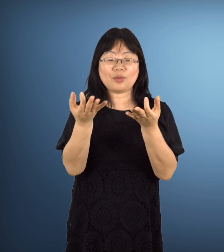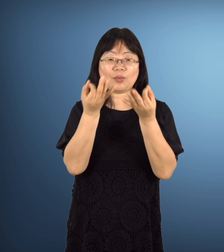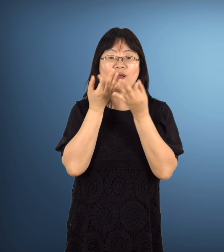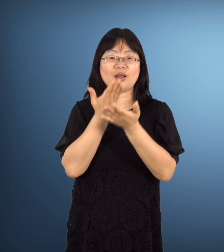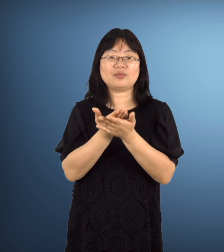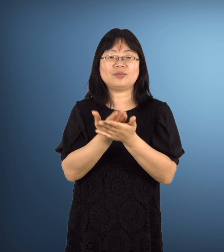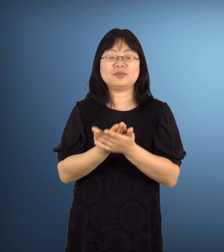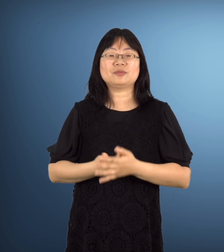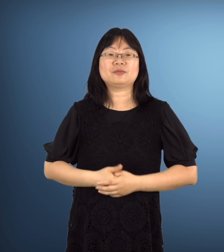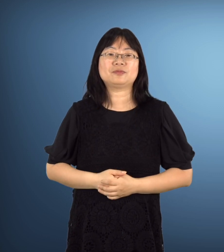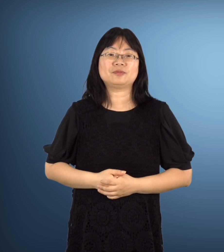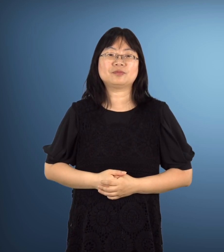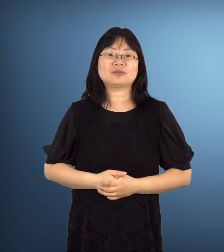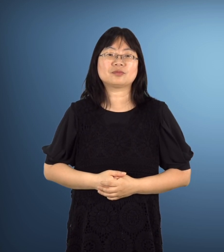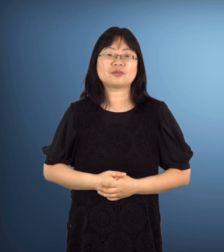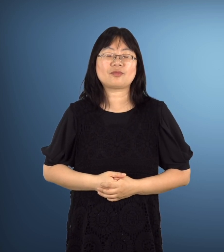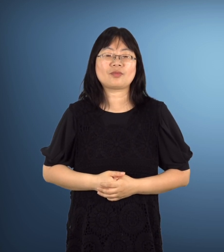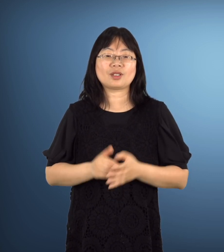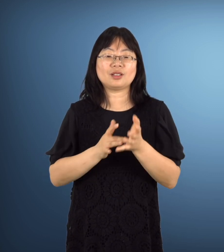보실까요?